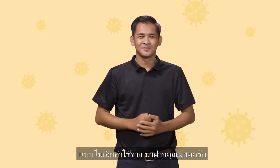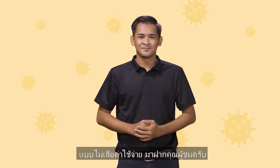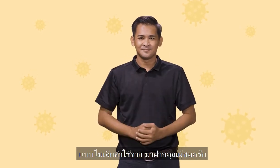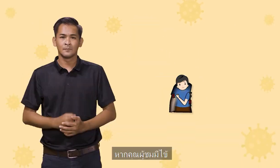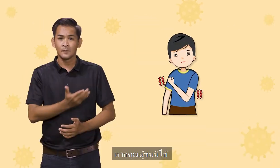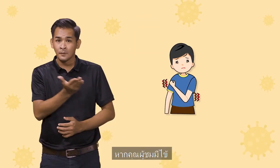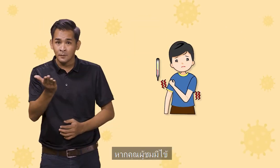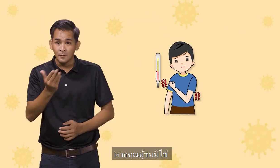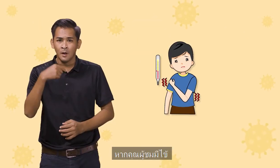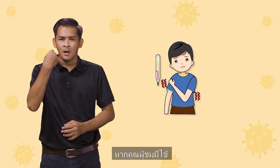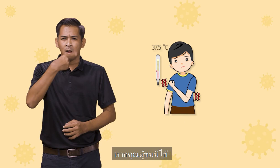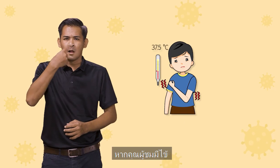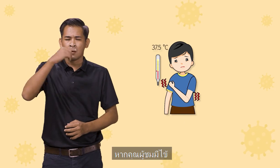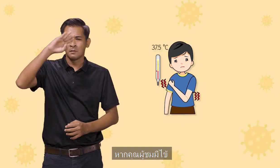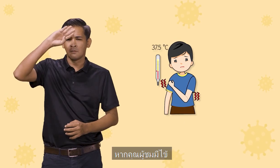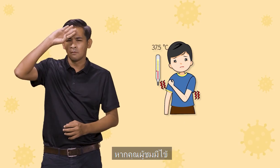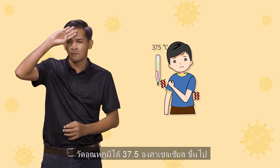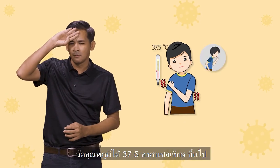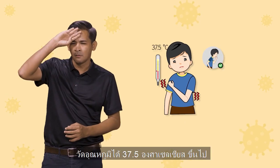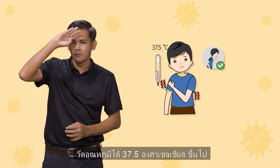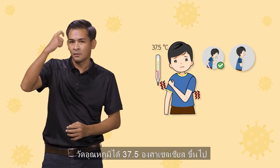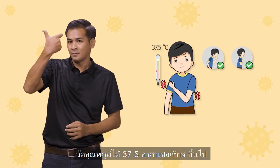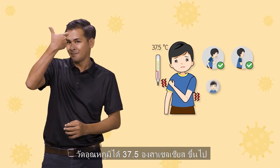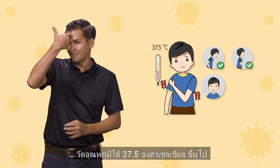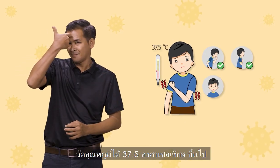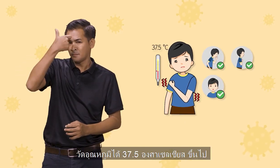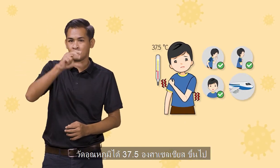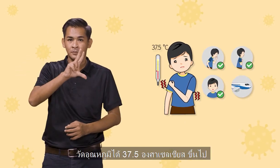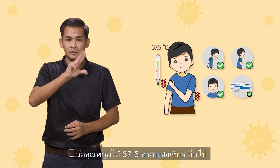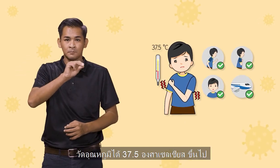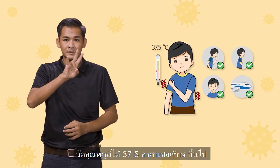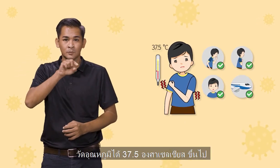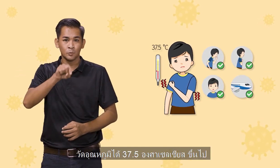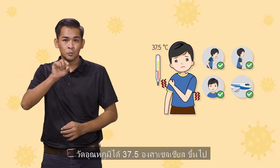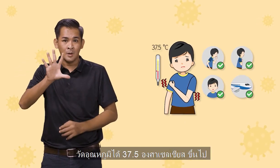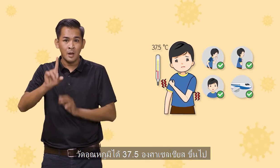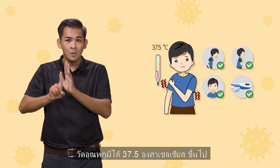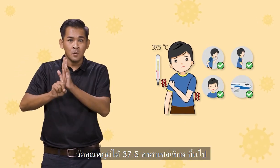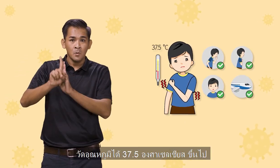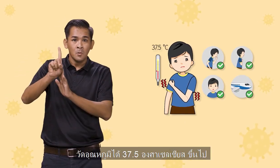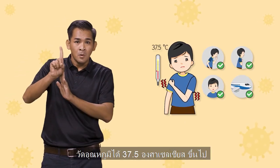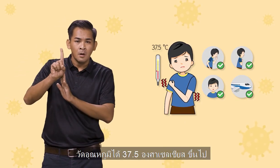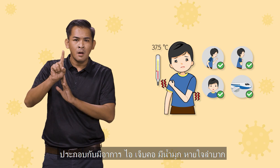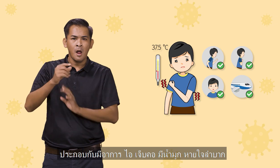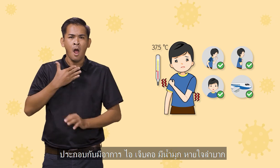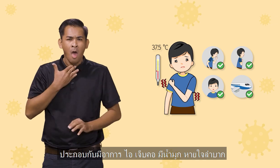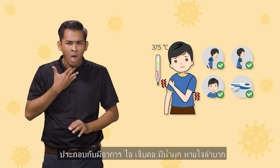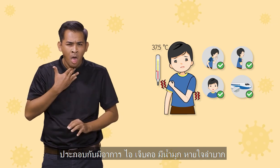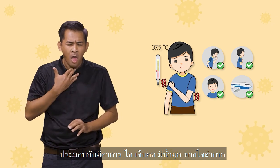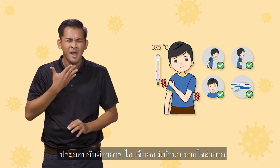ครับหากคุณผู้ชมมีไข้วัดอุณหภูมิได้ 37.5 องศาเซลเซียสขึ้นไปประกอบกับมีอาการ